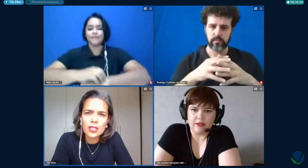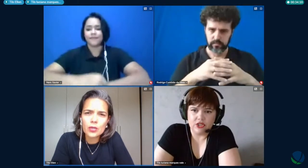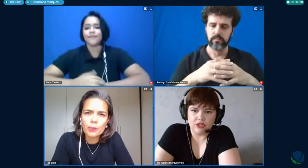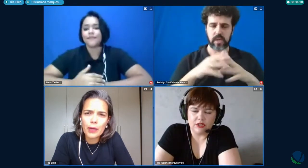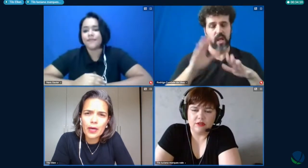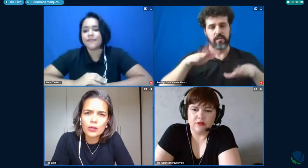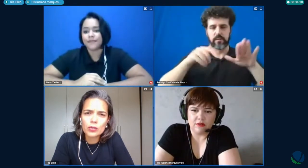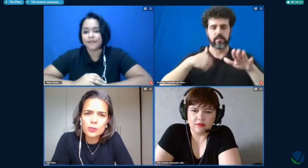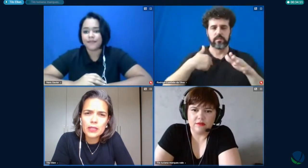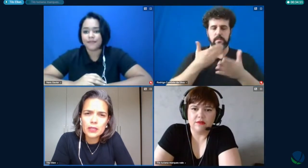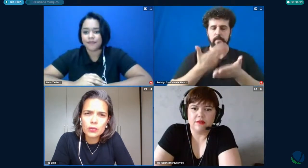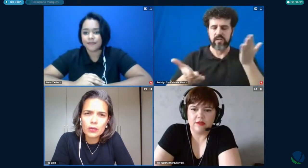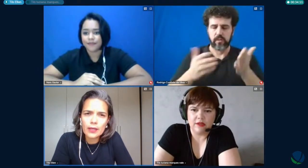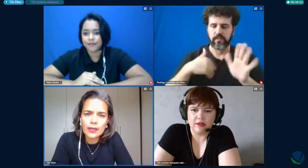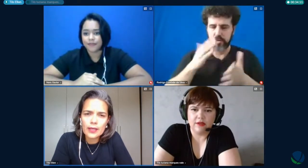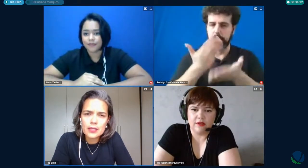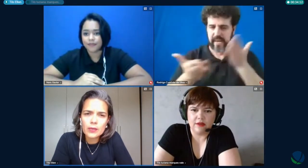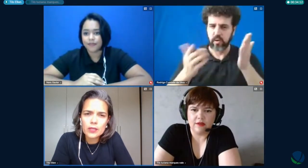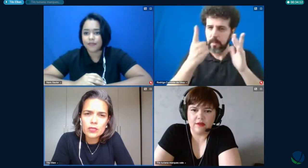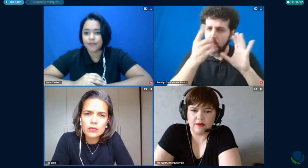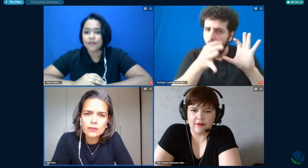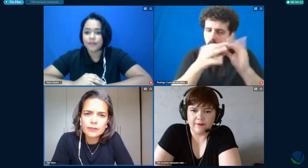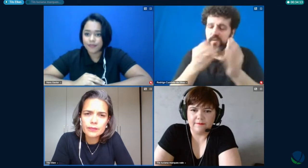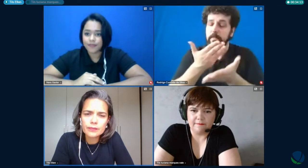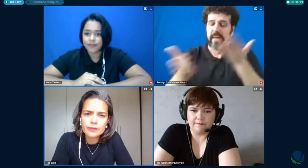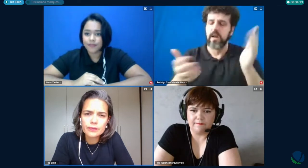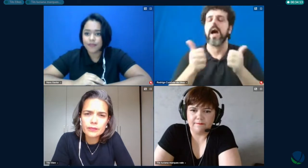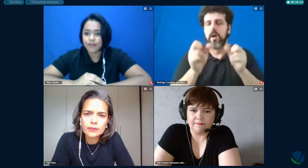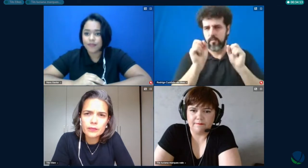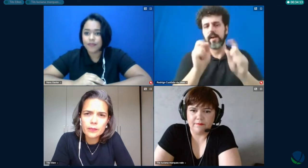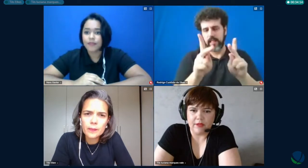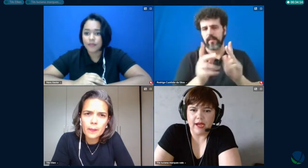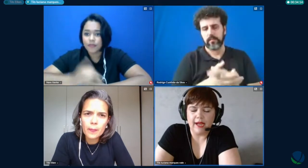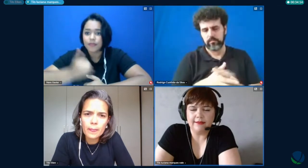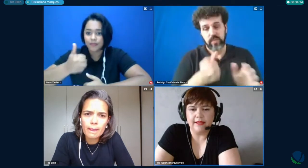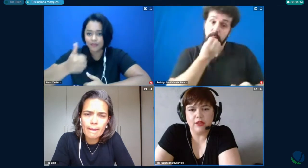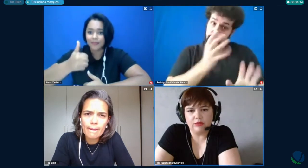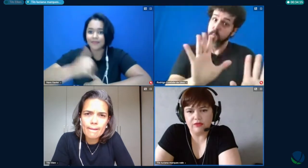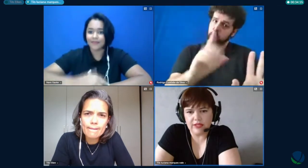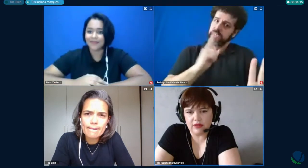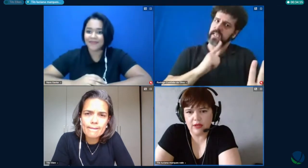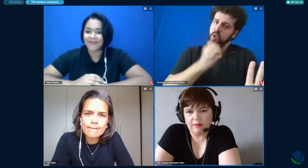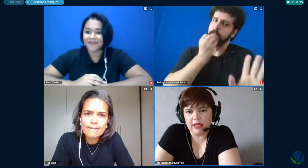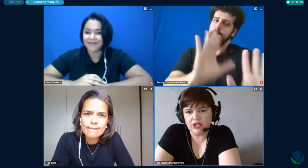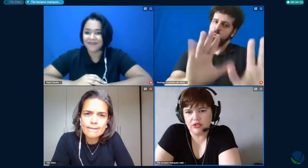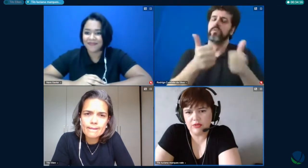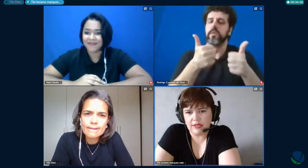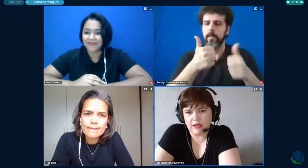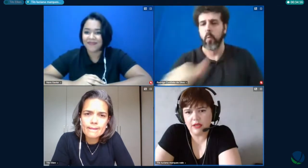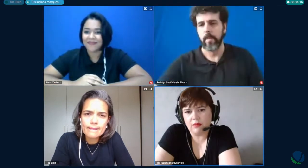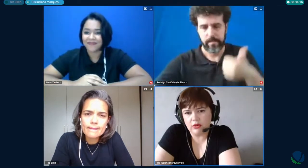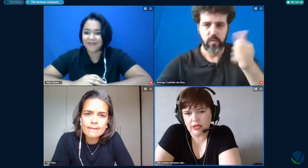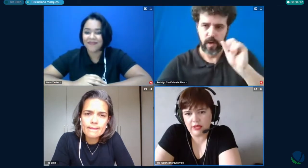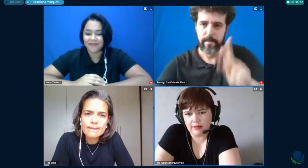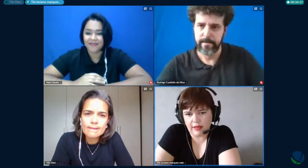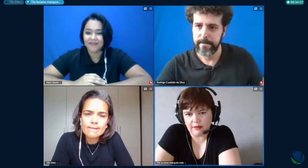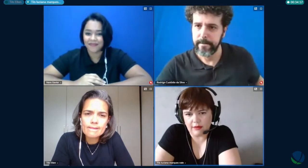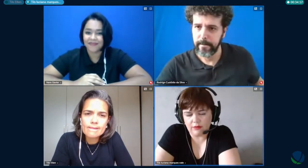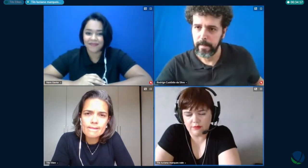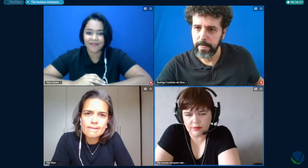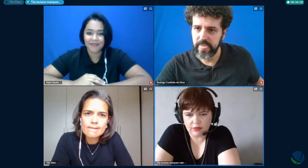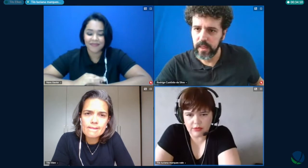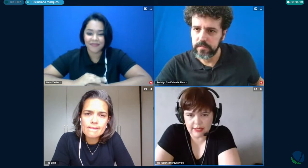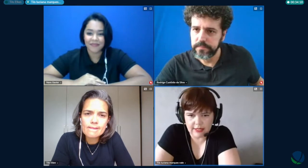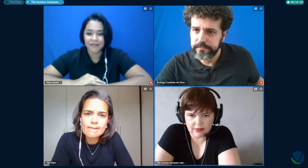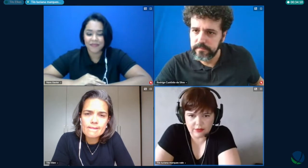Da Janine e do Paulo, explicando em relação a isso. Ah, tá, não, talvez eu tenha perdido isso aqui. Que bom que tem,